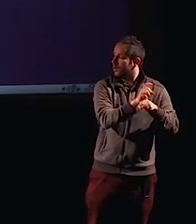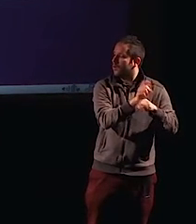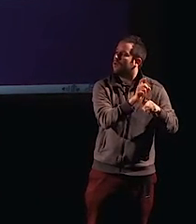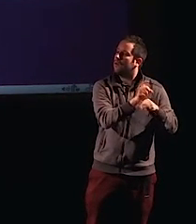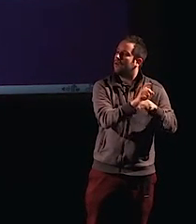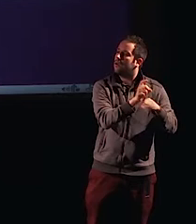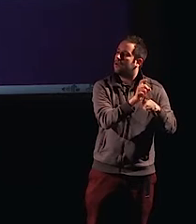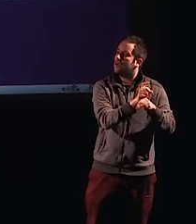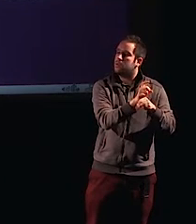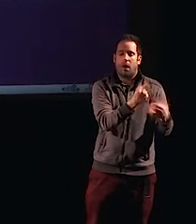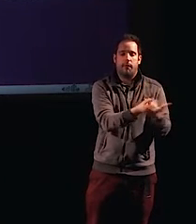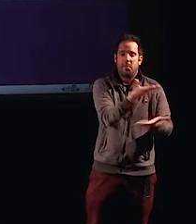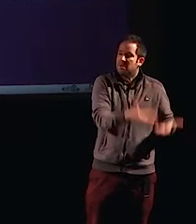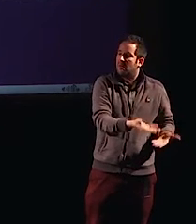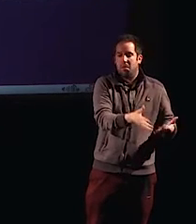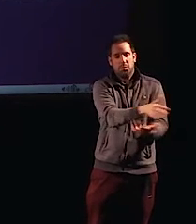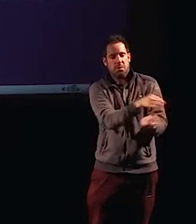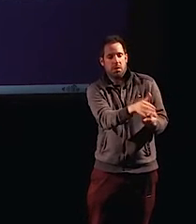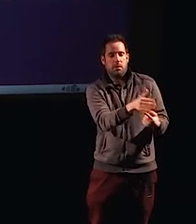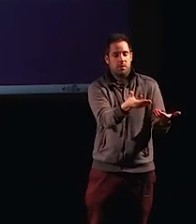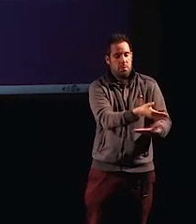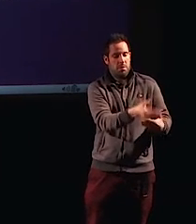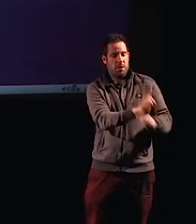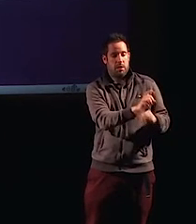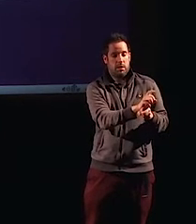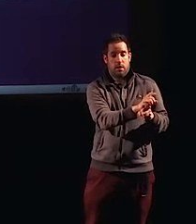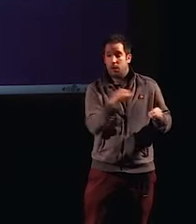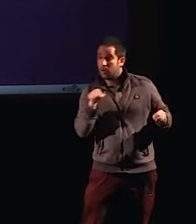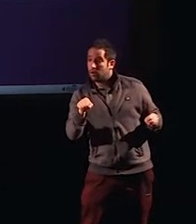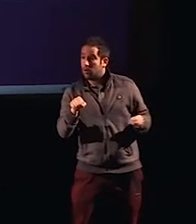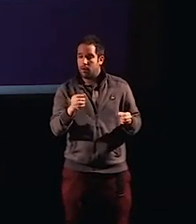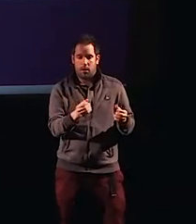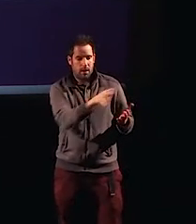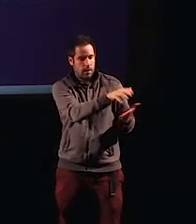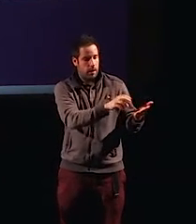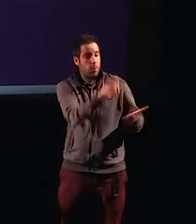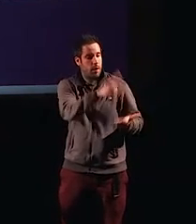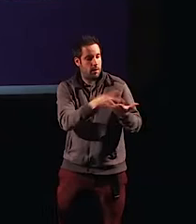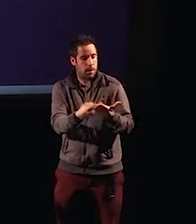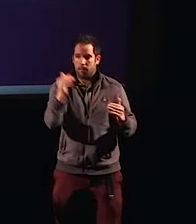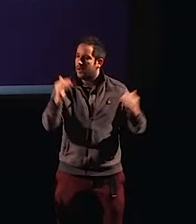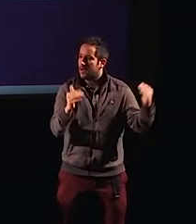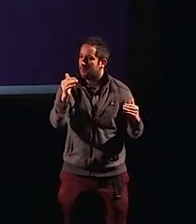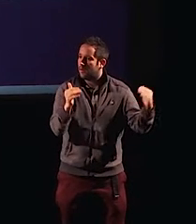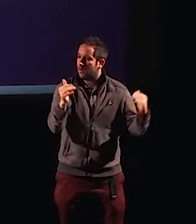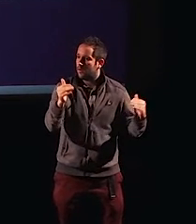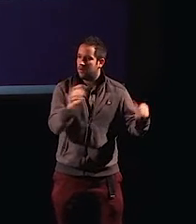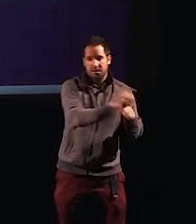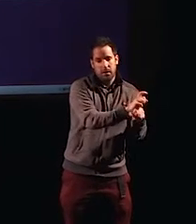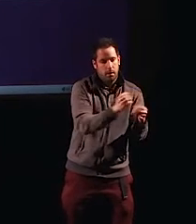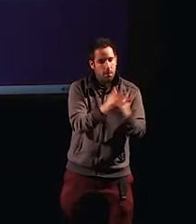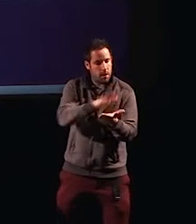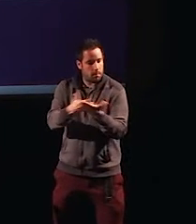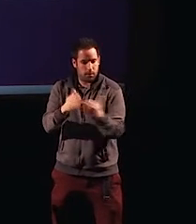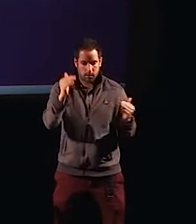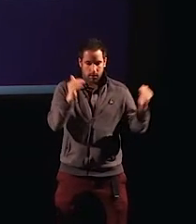la critique de l'actualité, une critique située de l'actualité et une réinterprétation des textes. C'est toujours